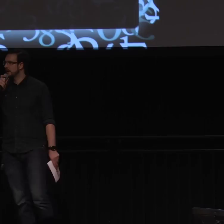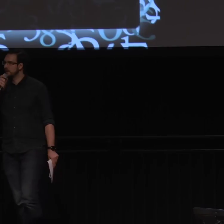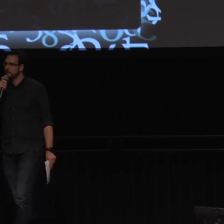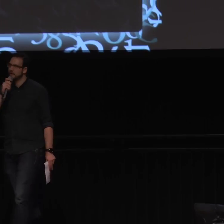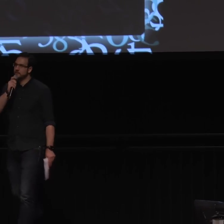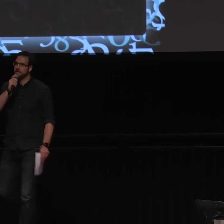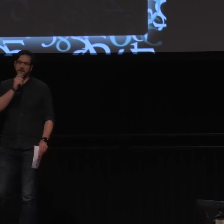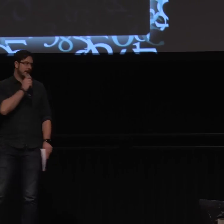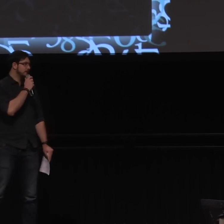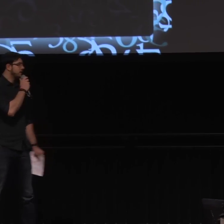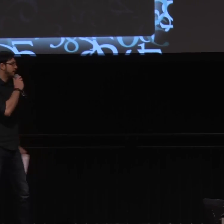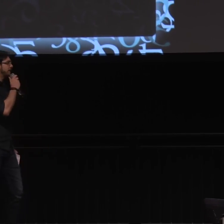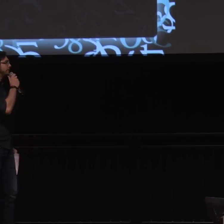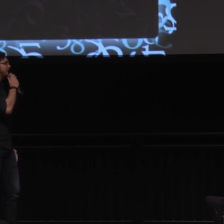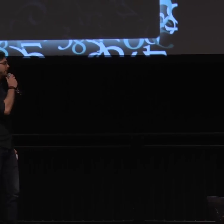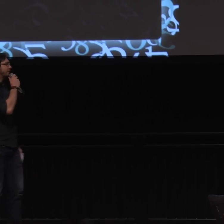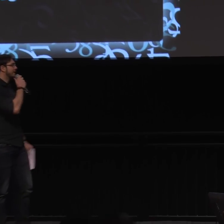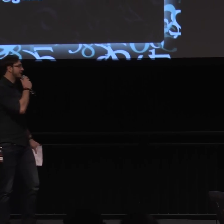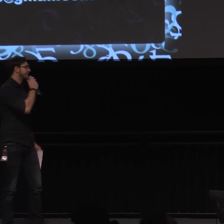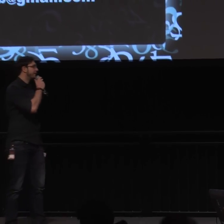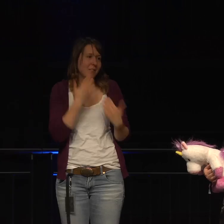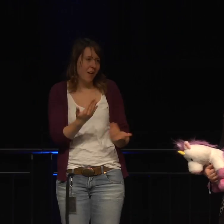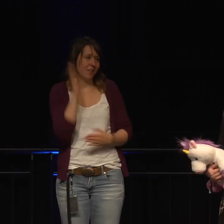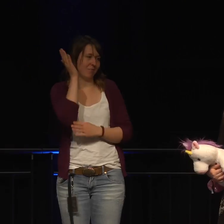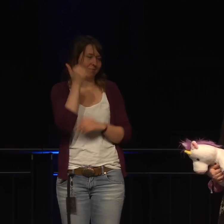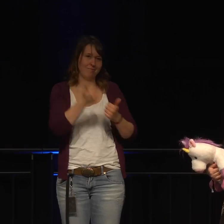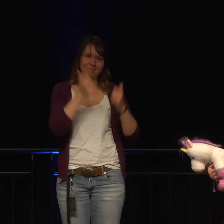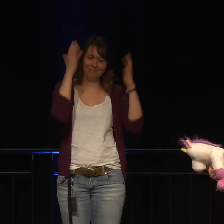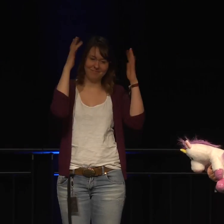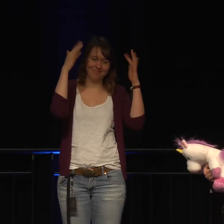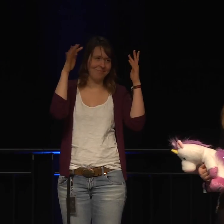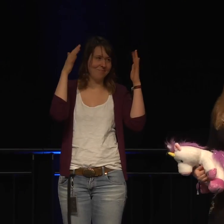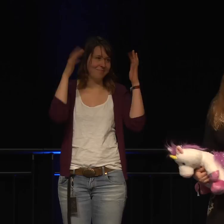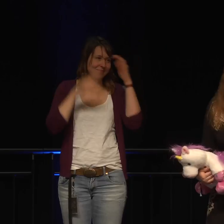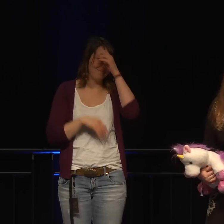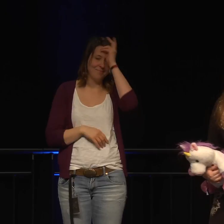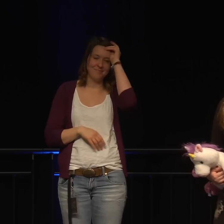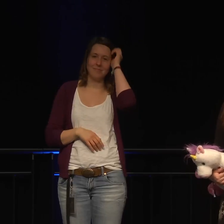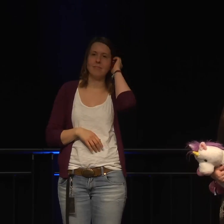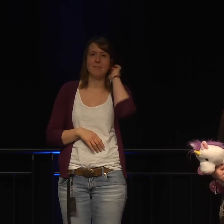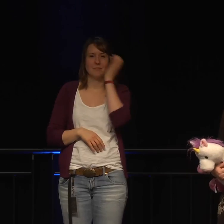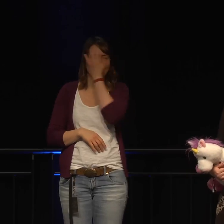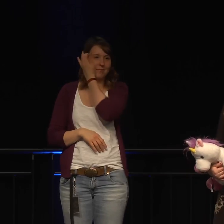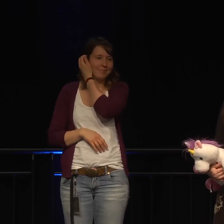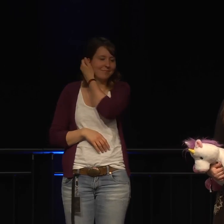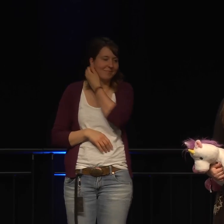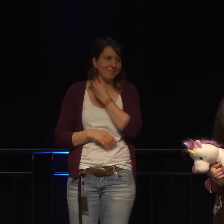Okay, in this case, again, no hay más preguntas. En este caso, muchas gracias por la charla. A very warm round of